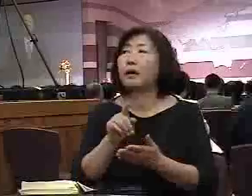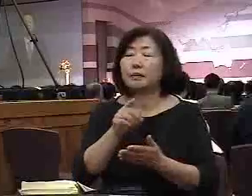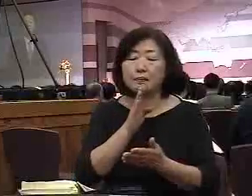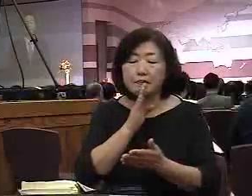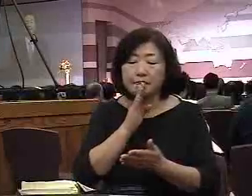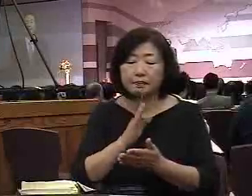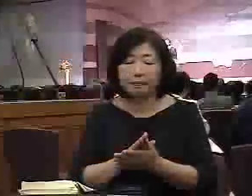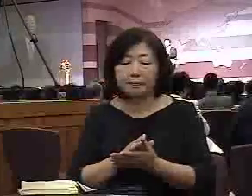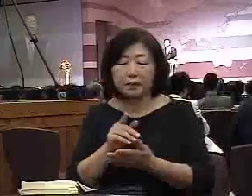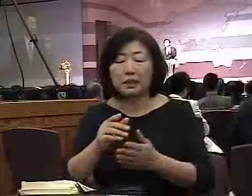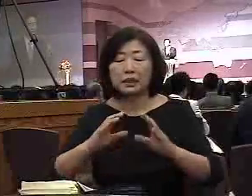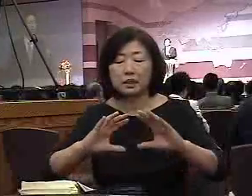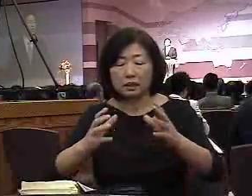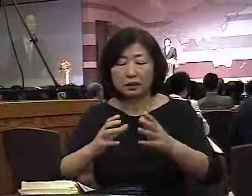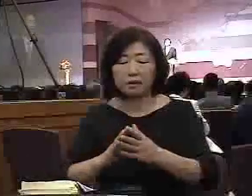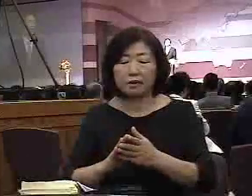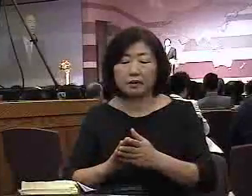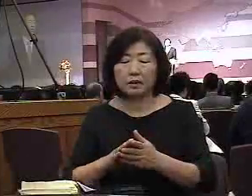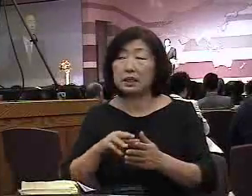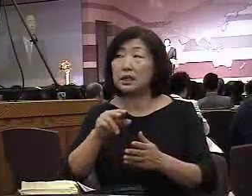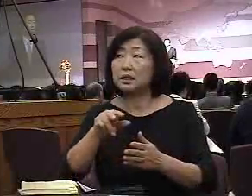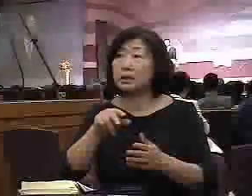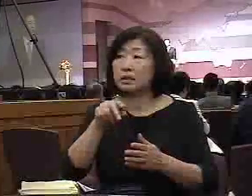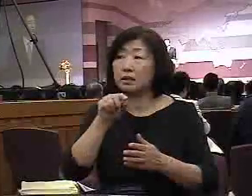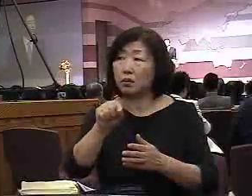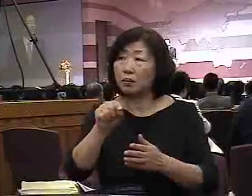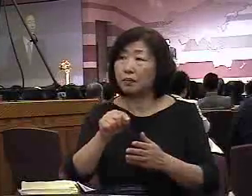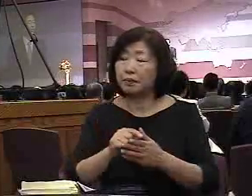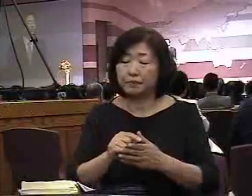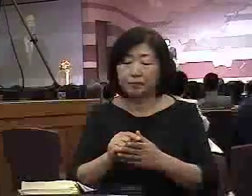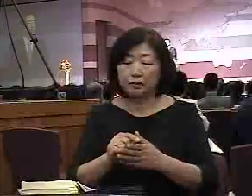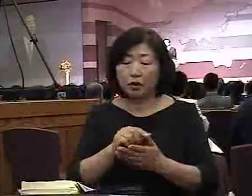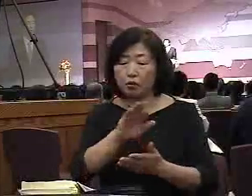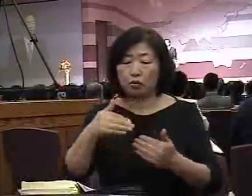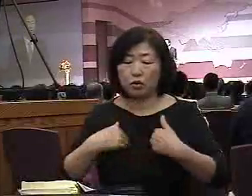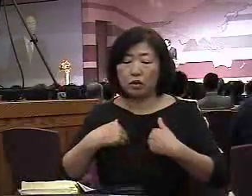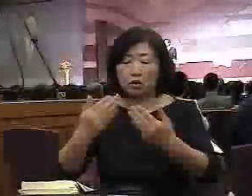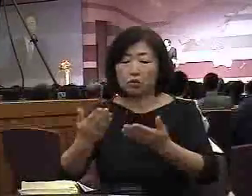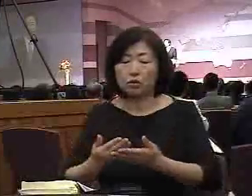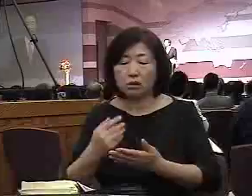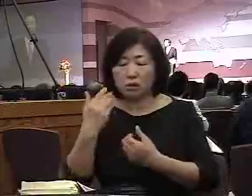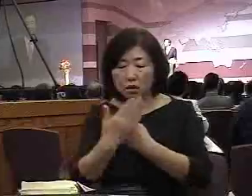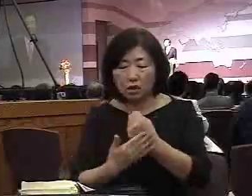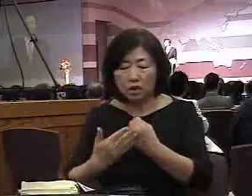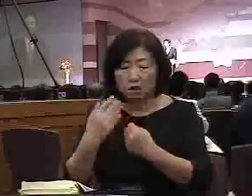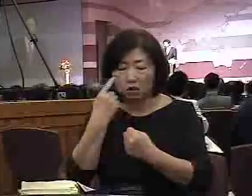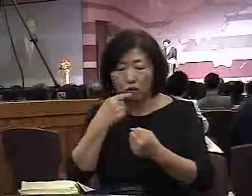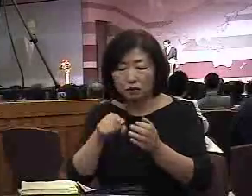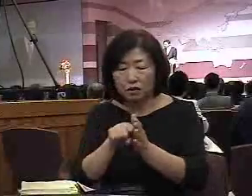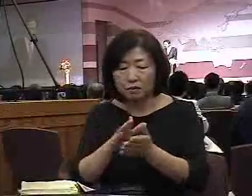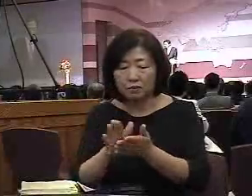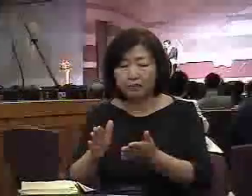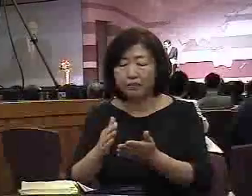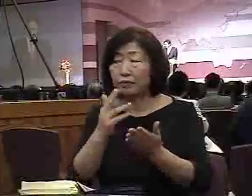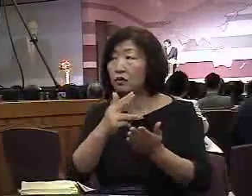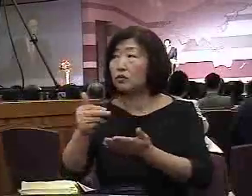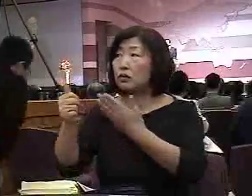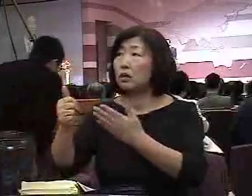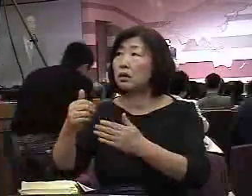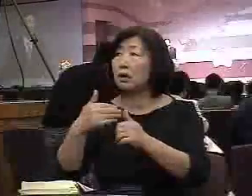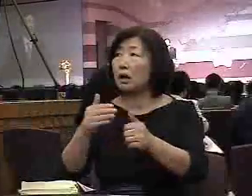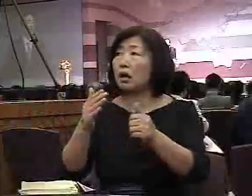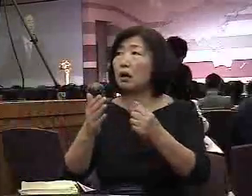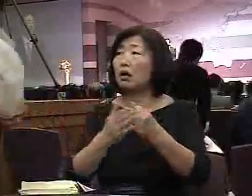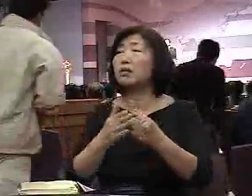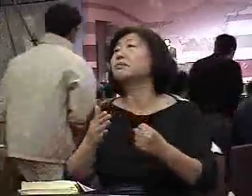그것이 하나님께서 이 시대에, 이 시점에 우리에게 주시고자 하는 은혜인 줄로 믿습니다. 이 시간 우리 주께 가온이라는